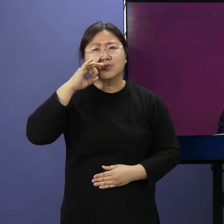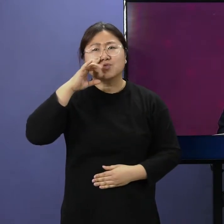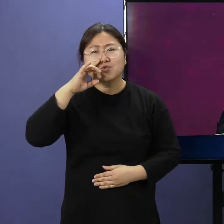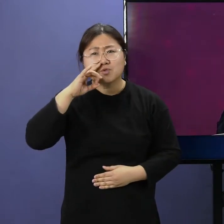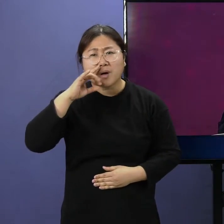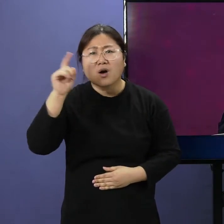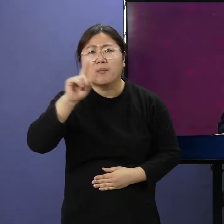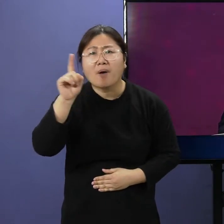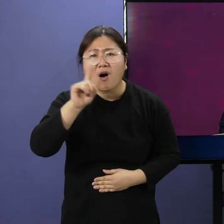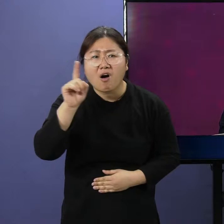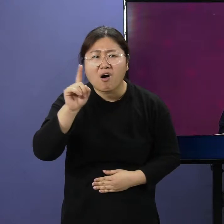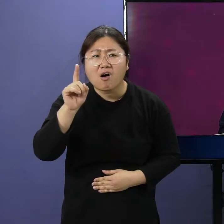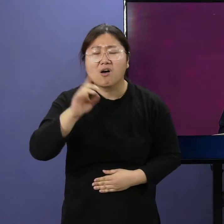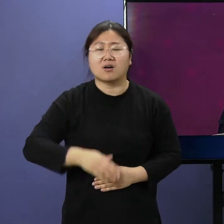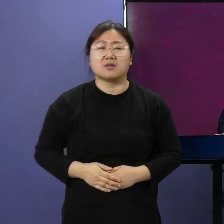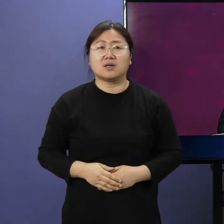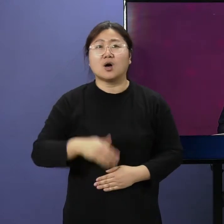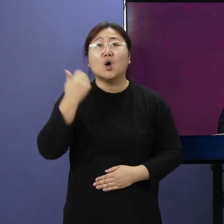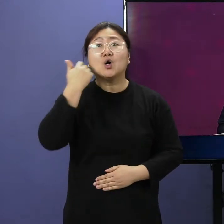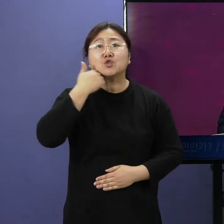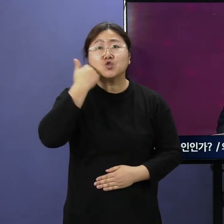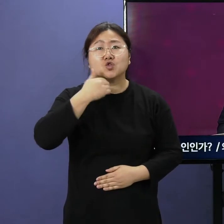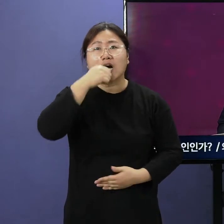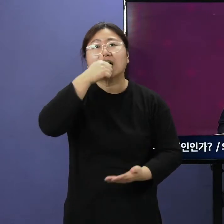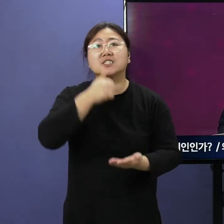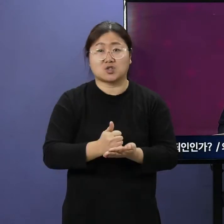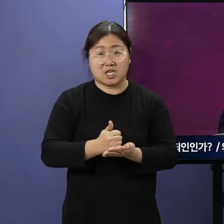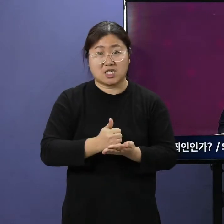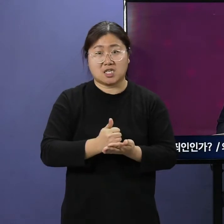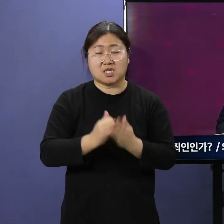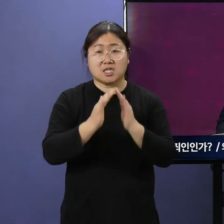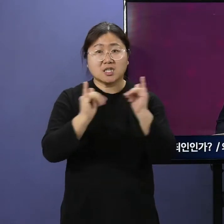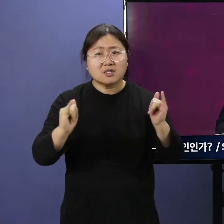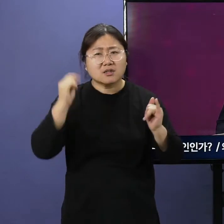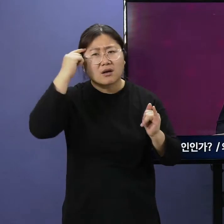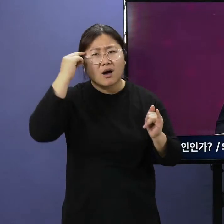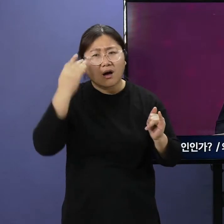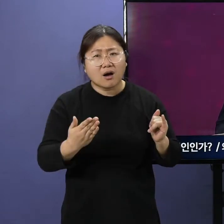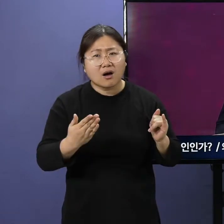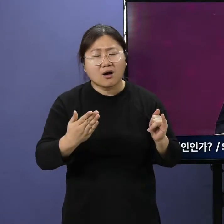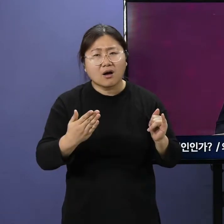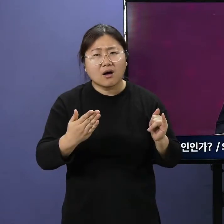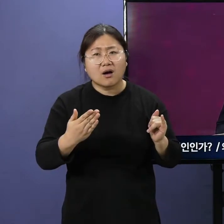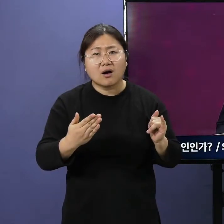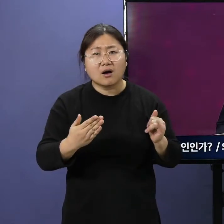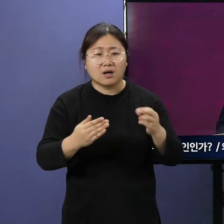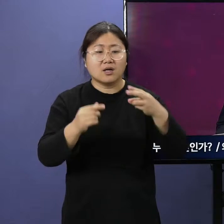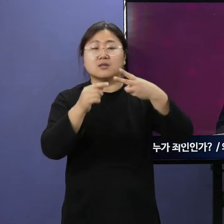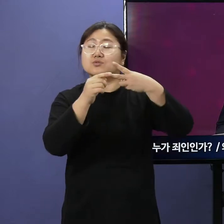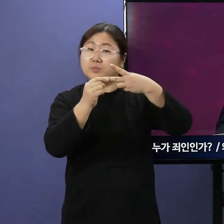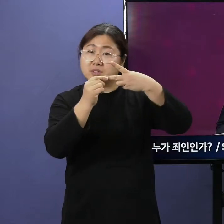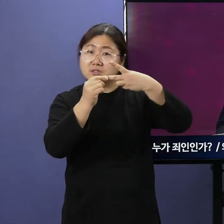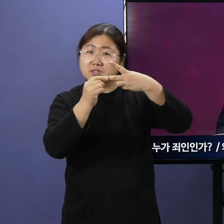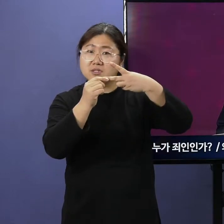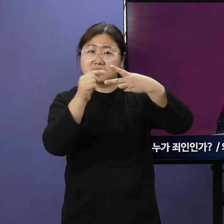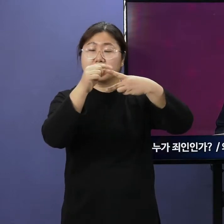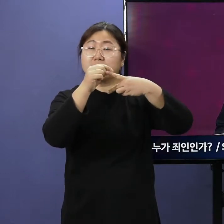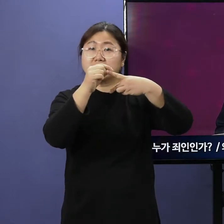그리고 두 번째는 왜 하나님은 죄인의 회개를 기뻐하는가 라는